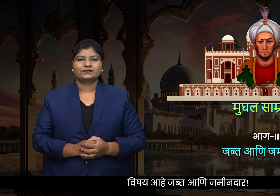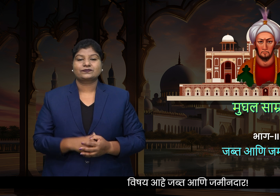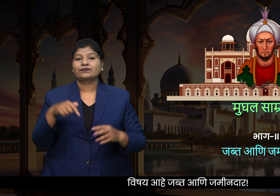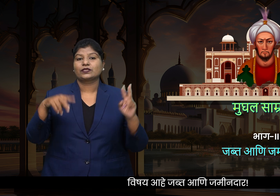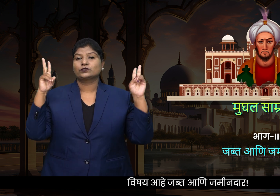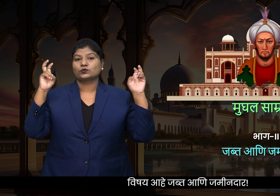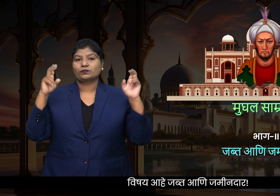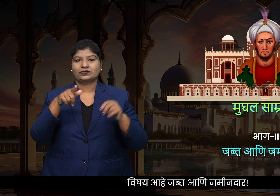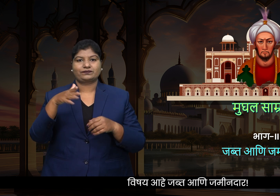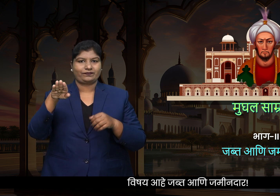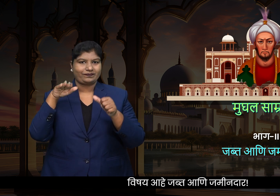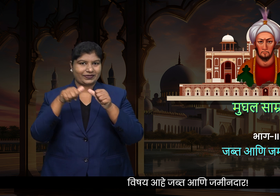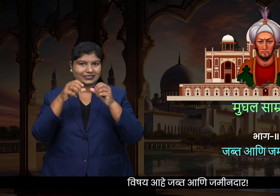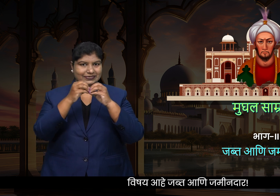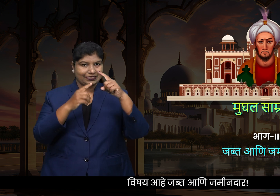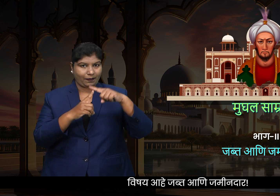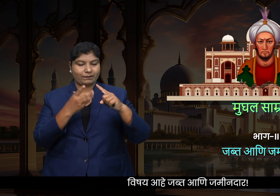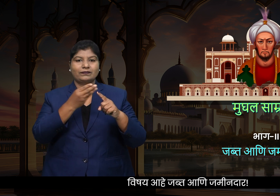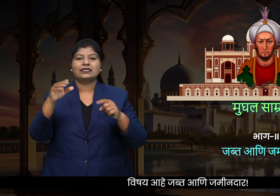विषय आहे जप्त आणि जमीनदार.